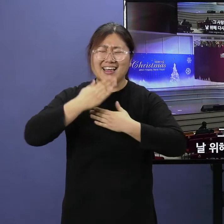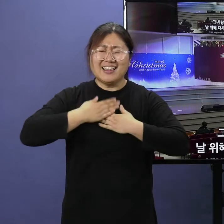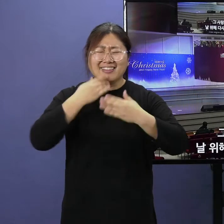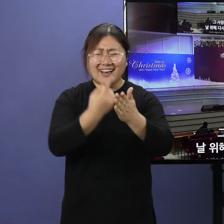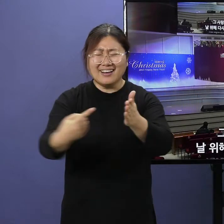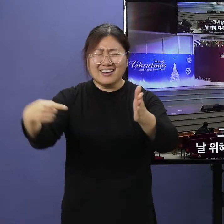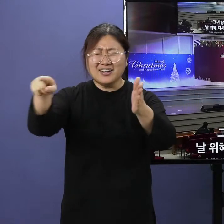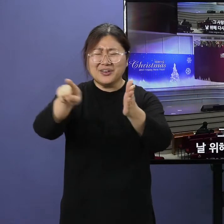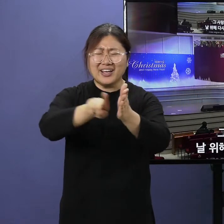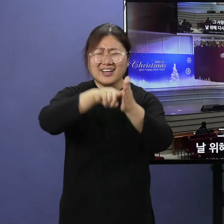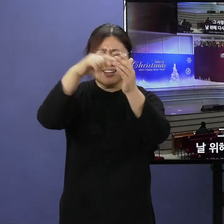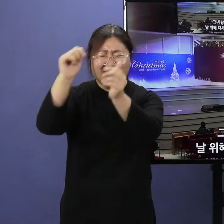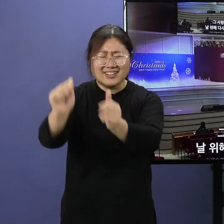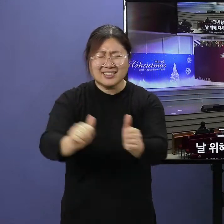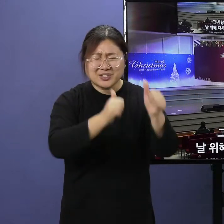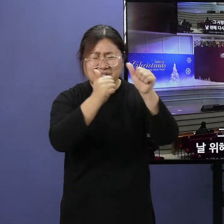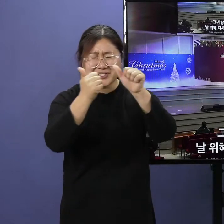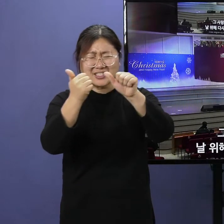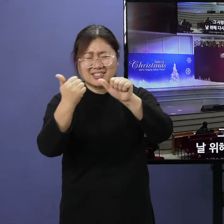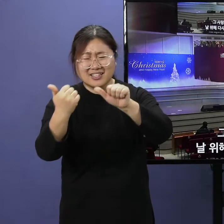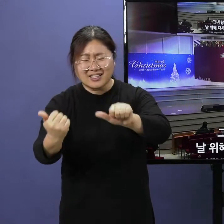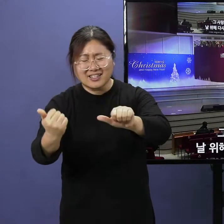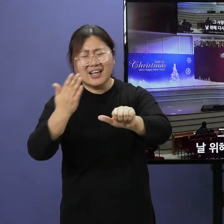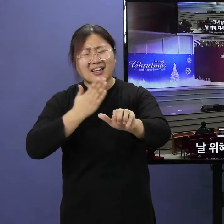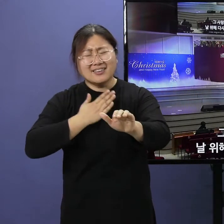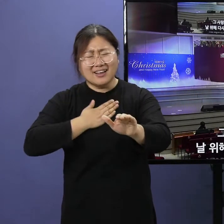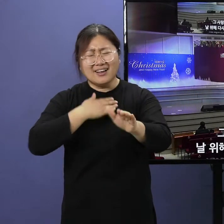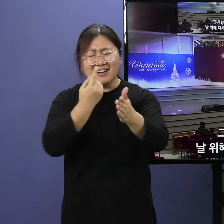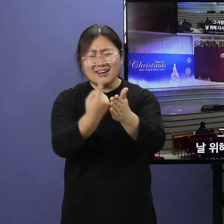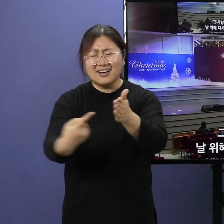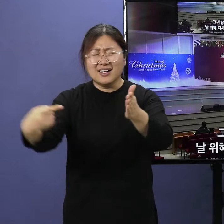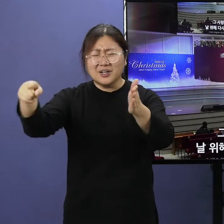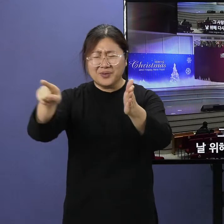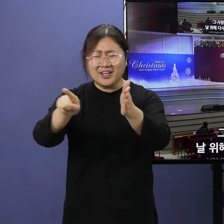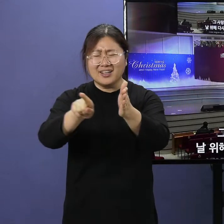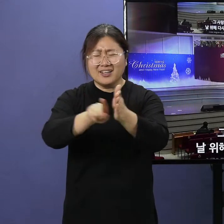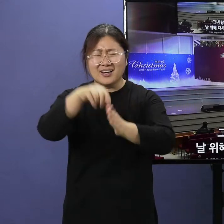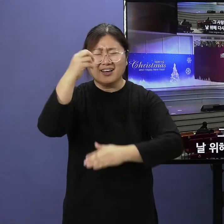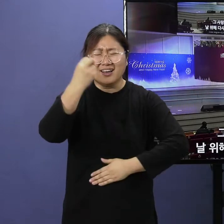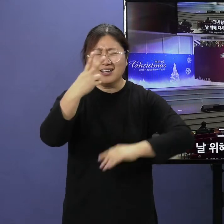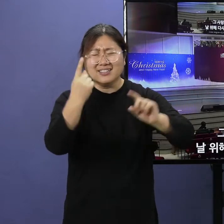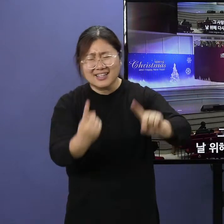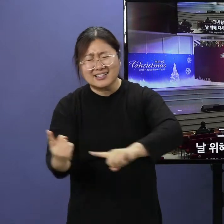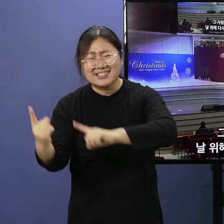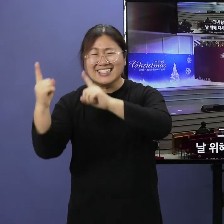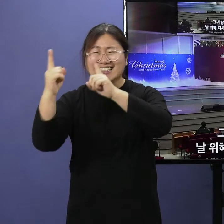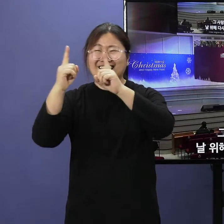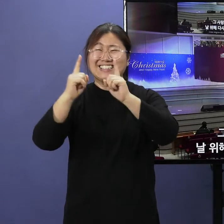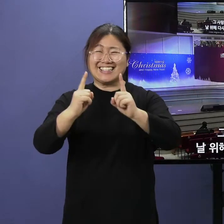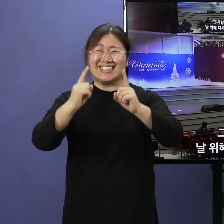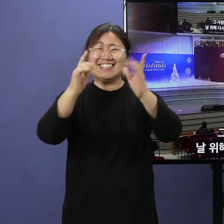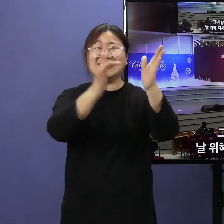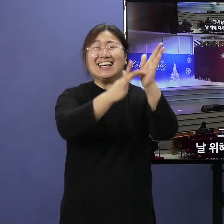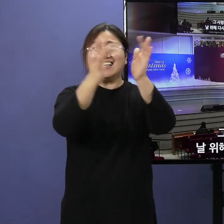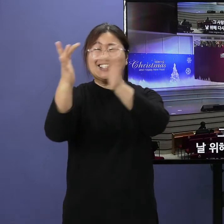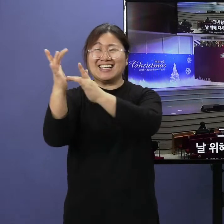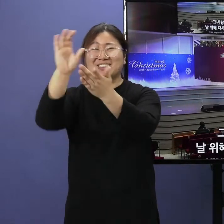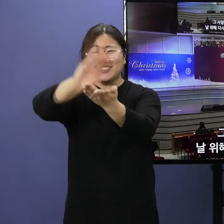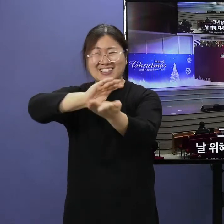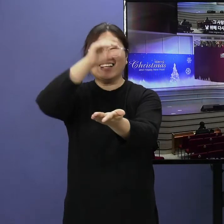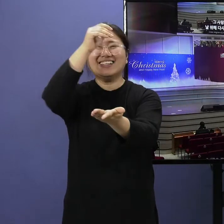사랑 날 위해 주신 날 위해 다시 사신